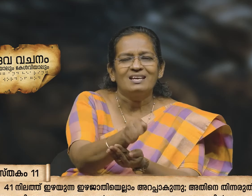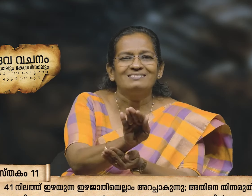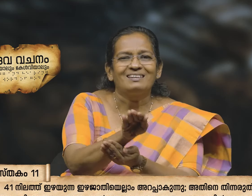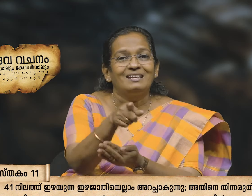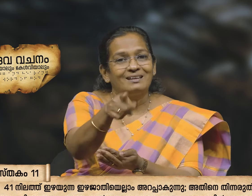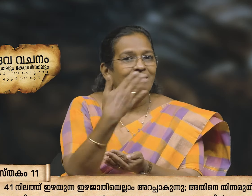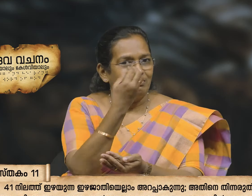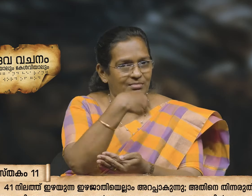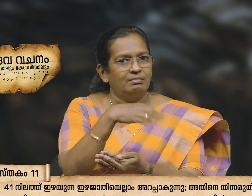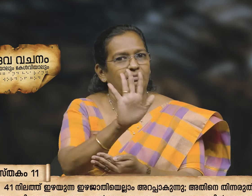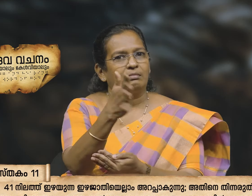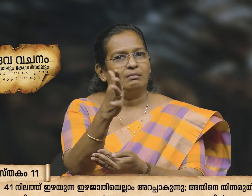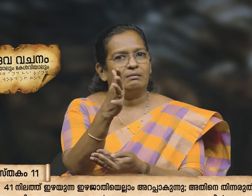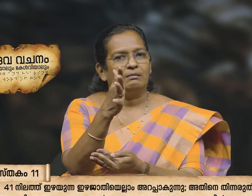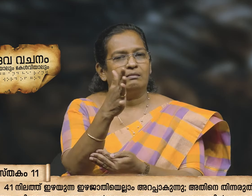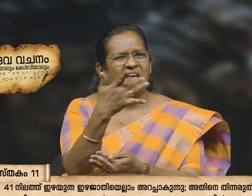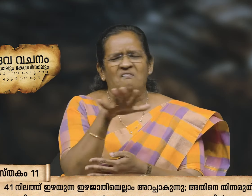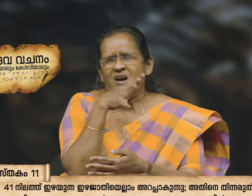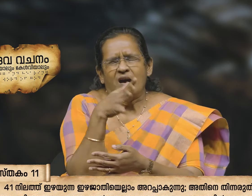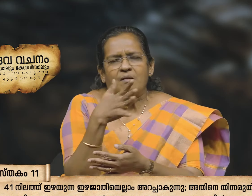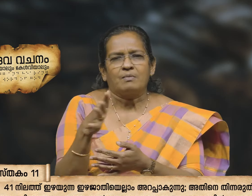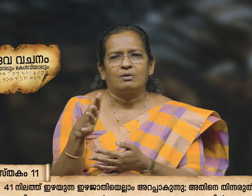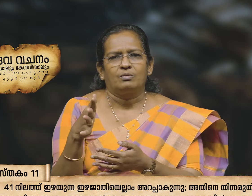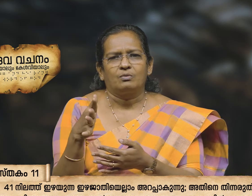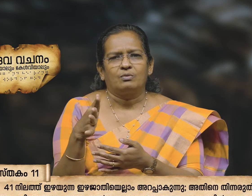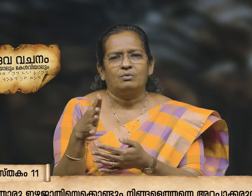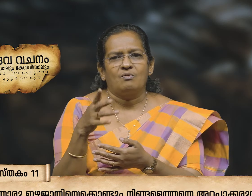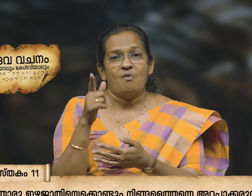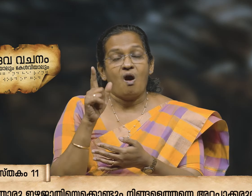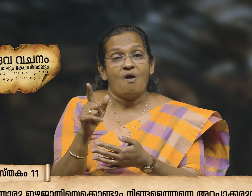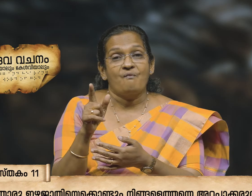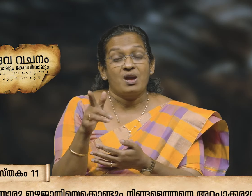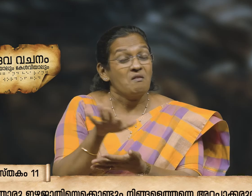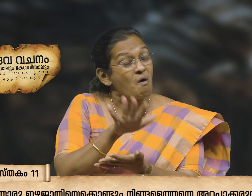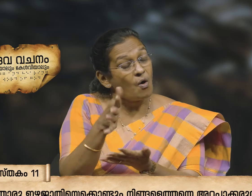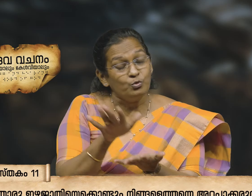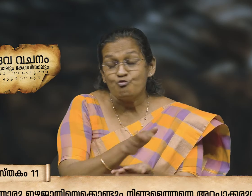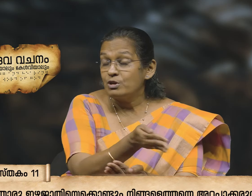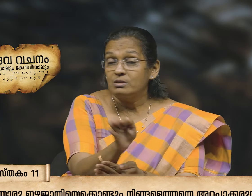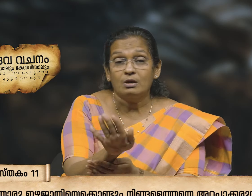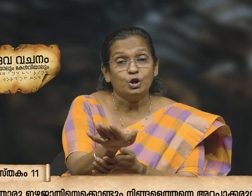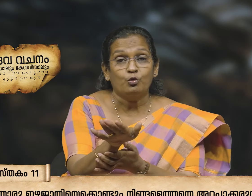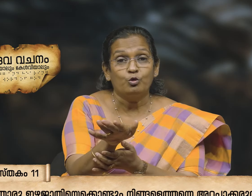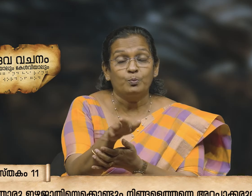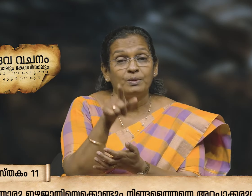നിങ്ങൾ തിന്നരുത്. അവ അറപ്പാകുന്നു. യാതൊരു ഇഴജാതിയെ കൊണ്ടും നിങ്ങളെ